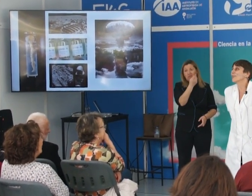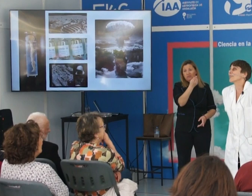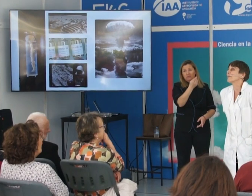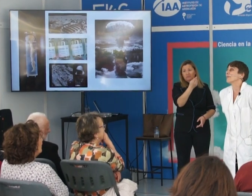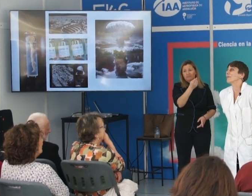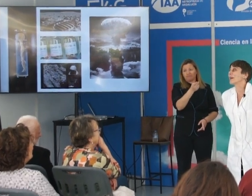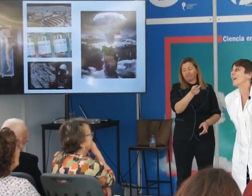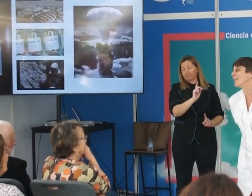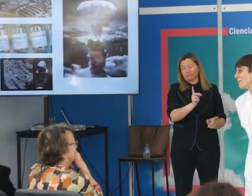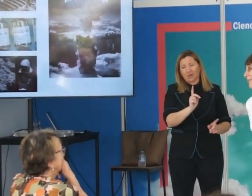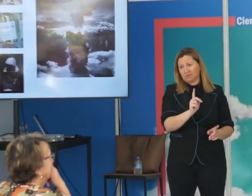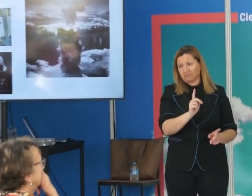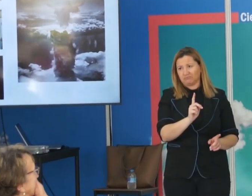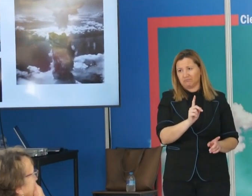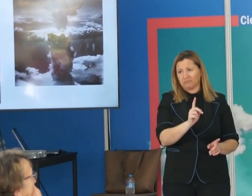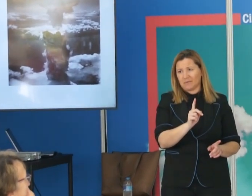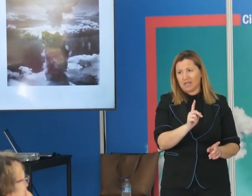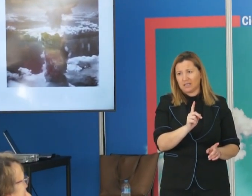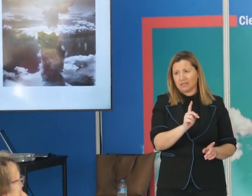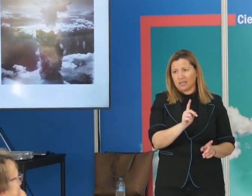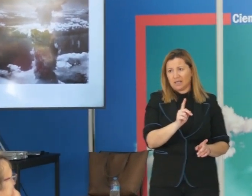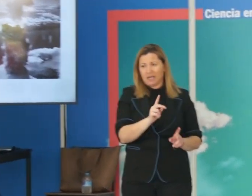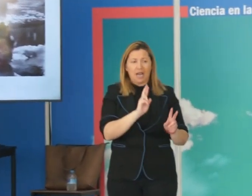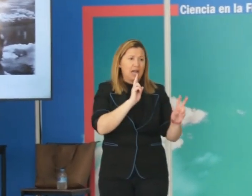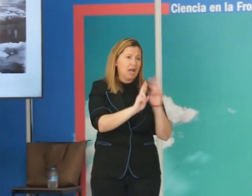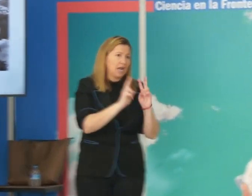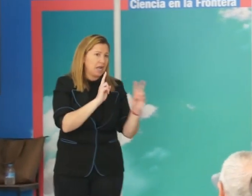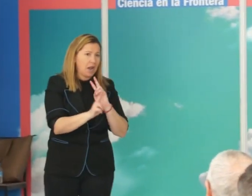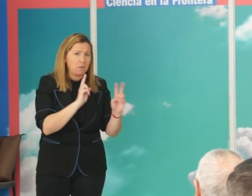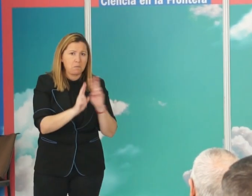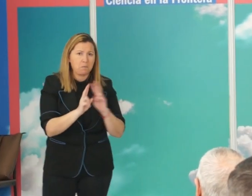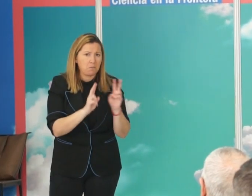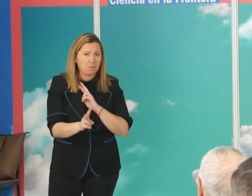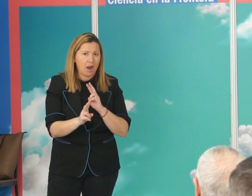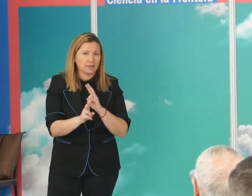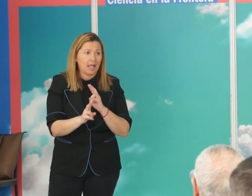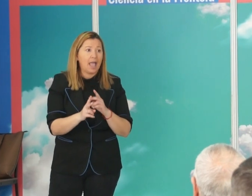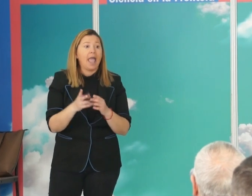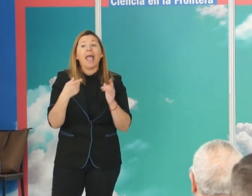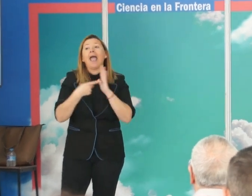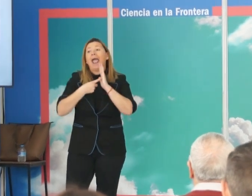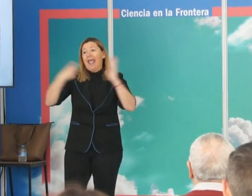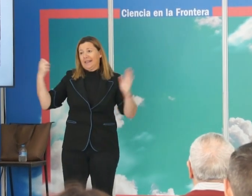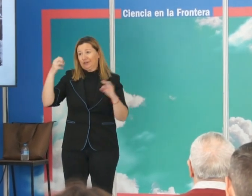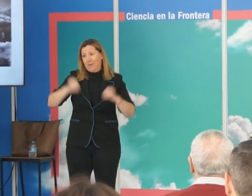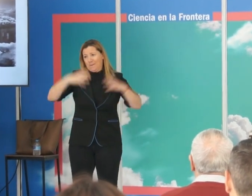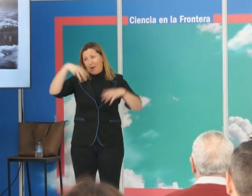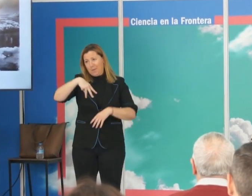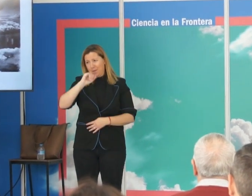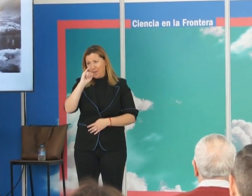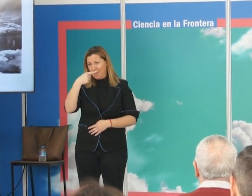no creo que debemos buscar más respuestas mágicas, excepto la del entretenimiento.